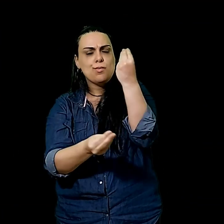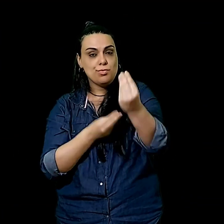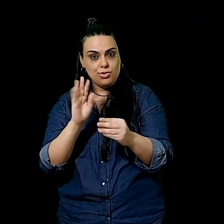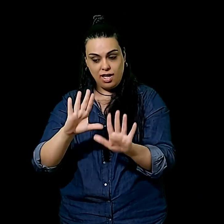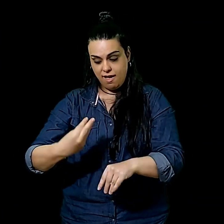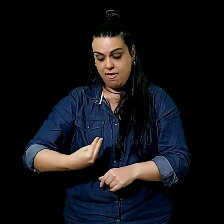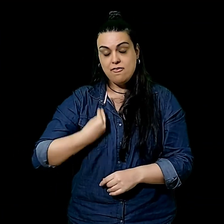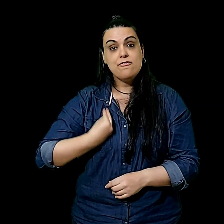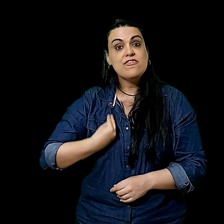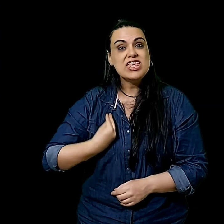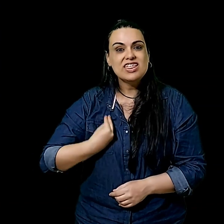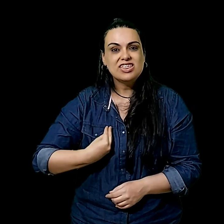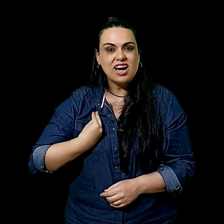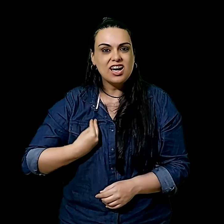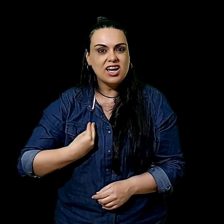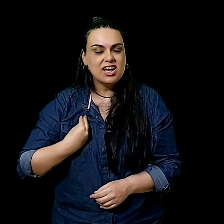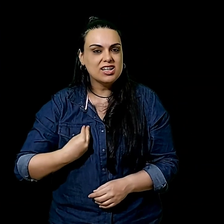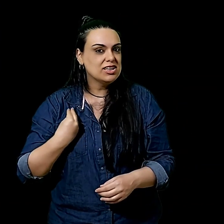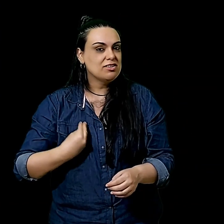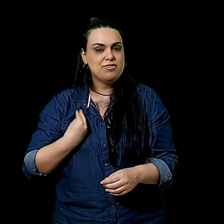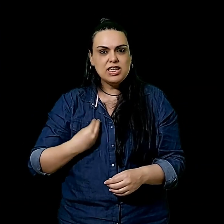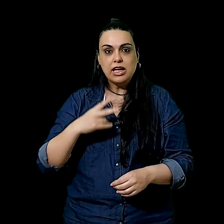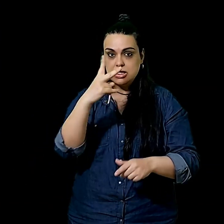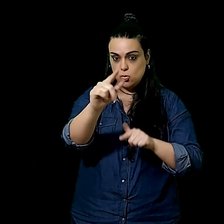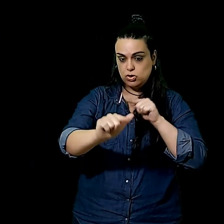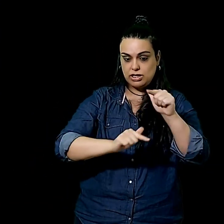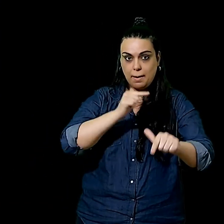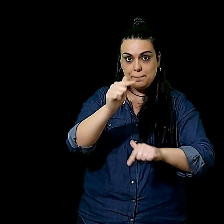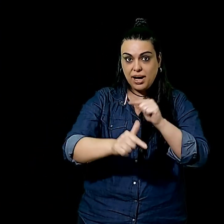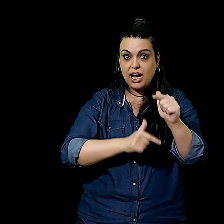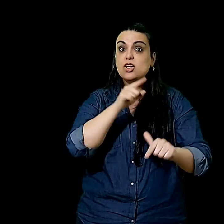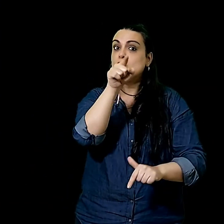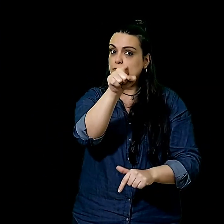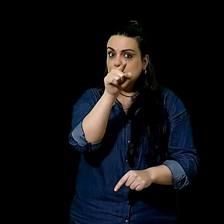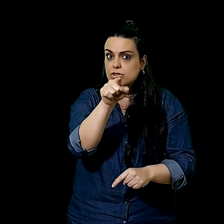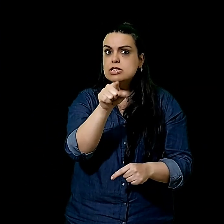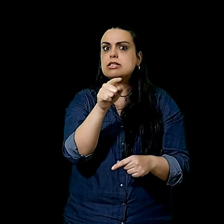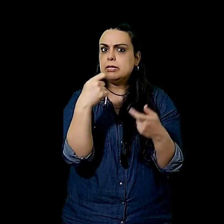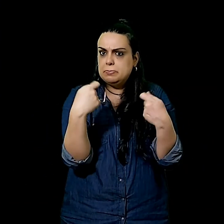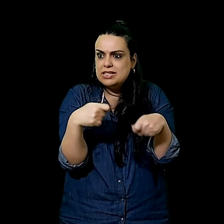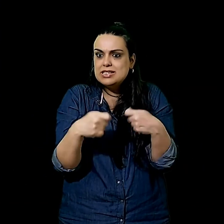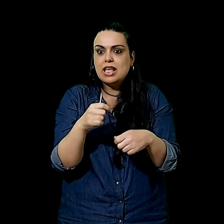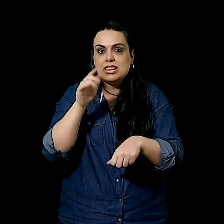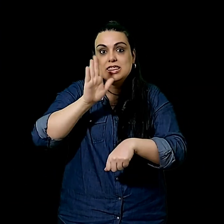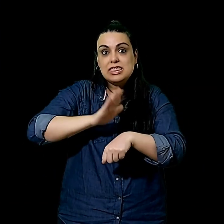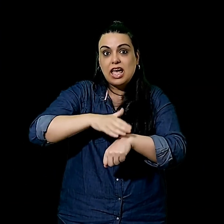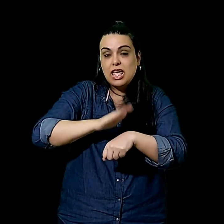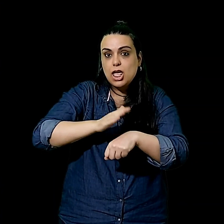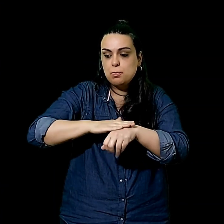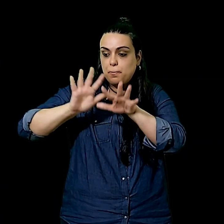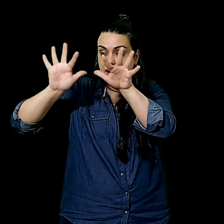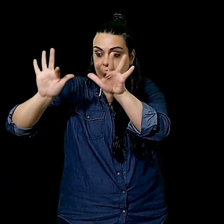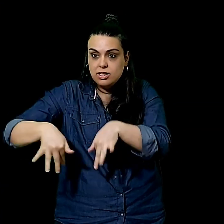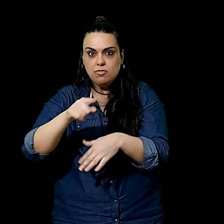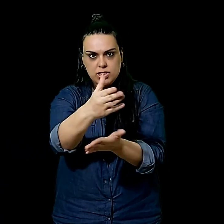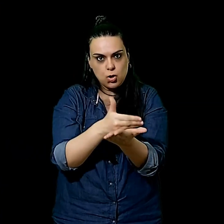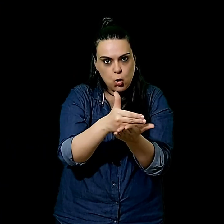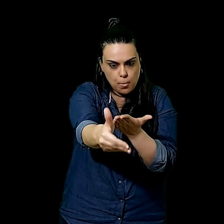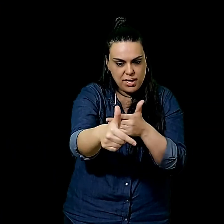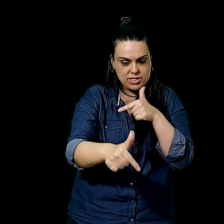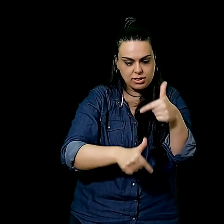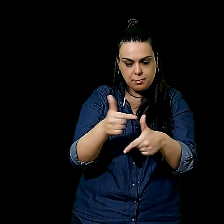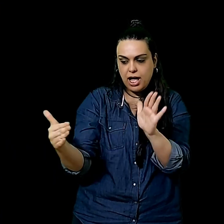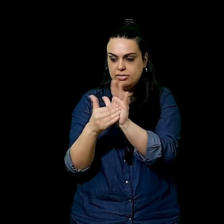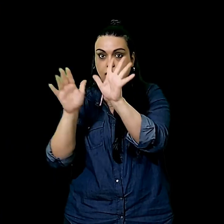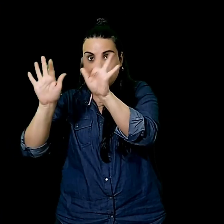na vida, tudo na vida do seu trabalho, você depende de um tempo para encerrar aquilo que você começa. Só que a